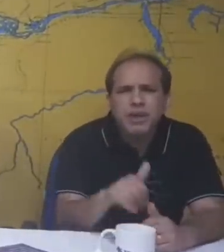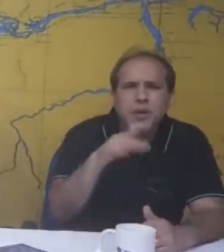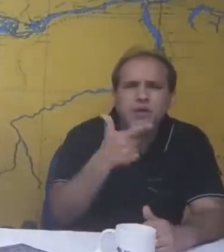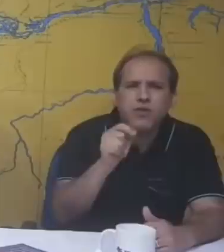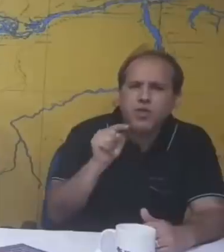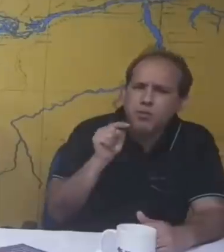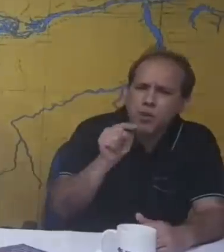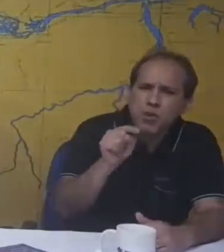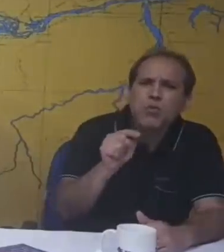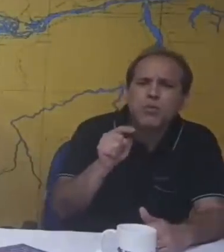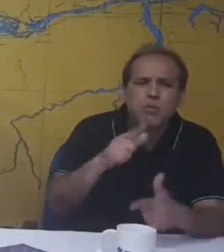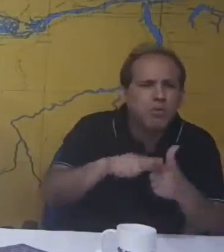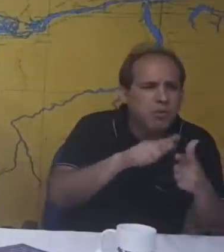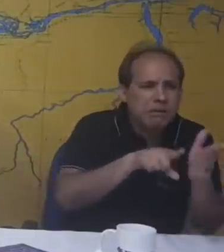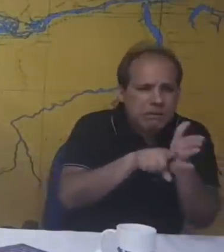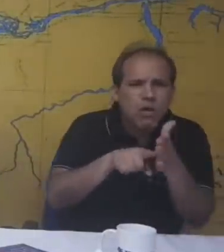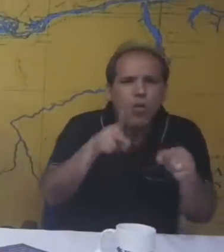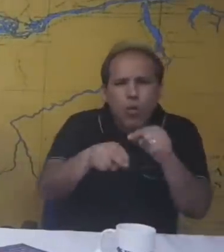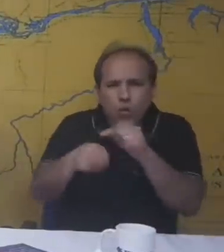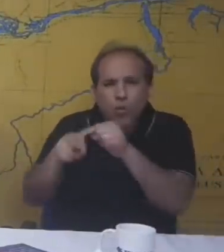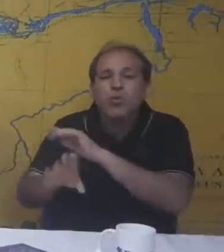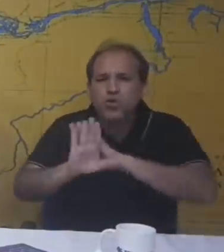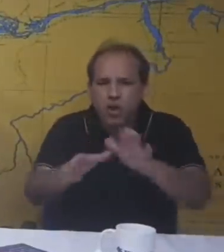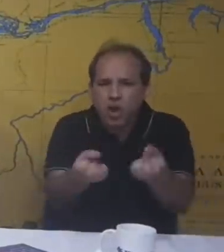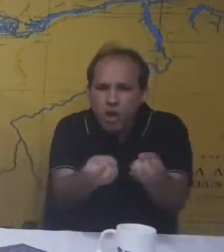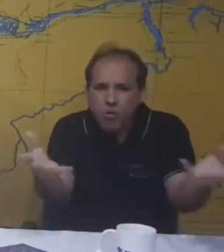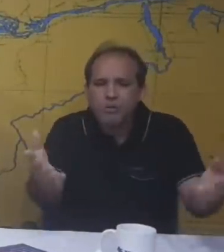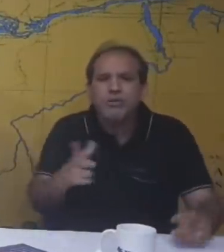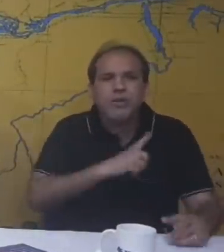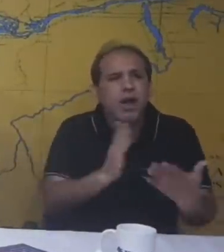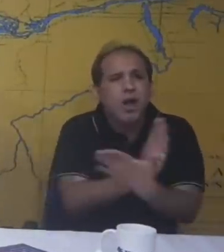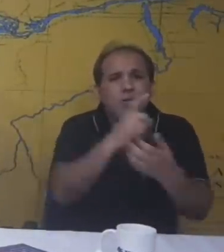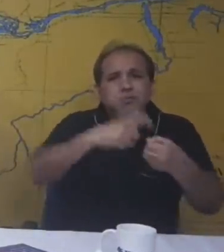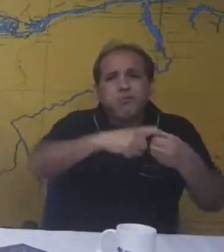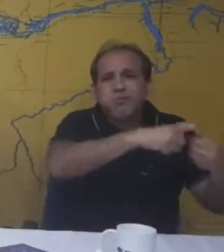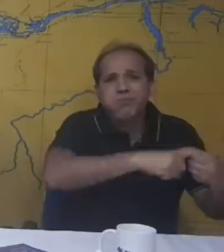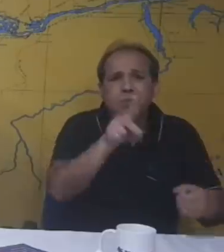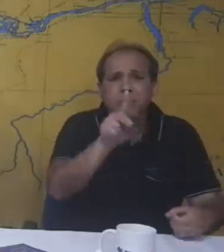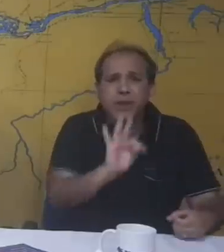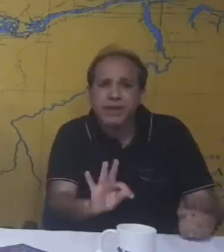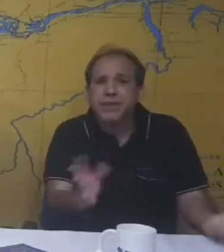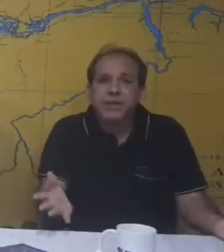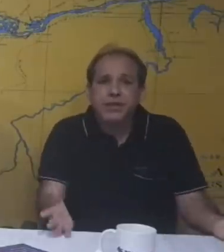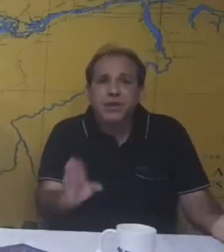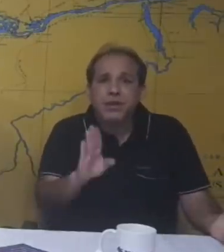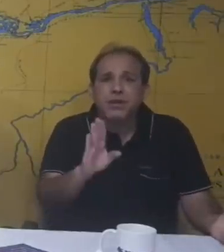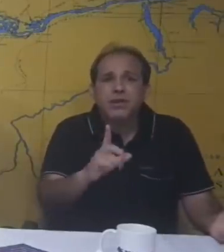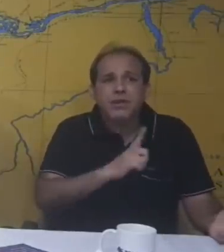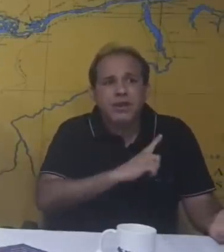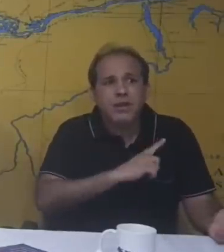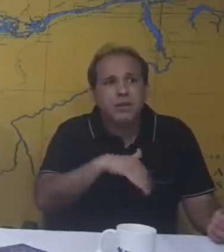20 mil cargos de comissão, apesar dos cortes que fizeram. E levantamos lá até alguns milhares filiados ao PT. Muita gente desce,